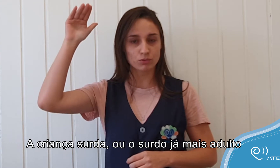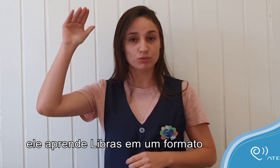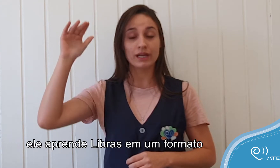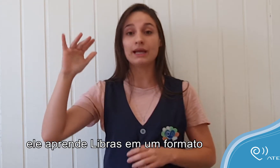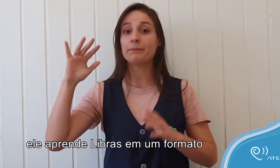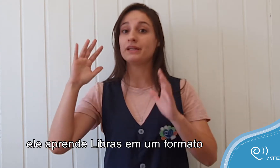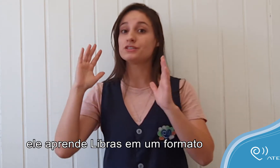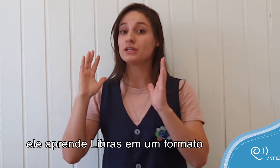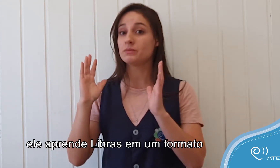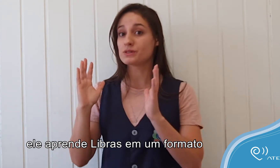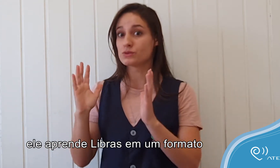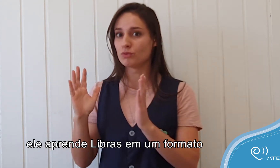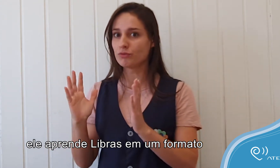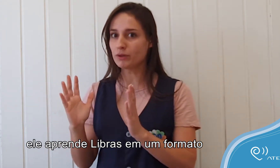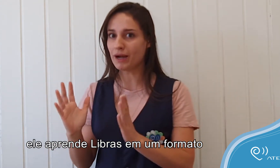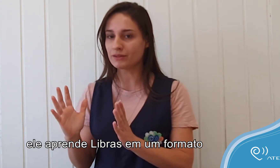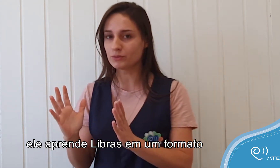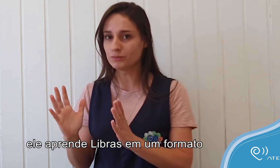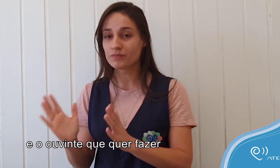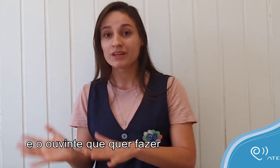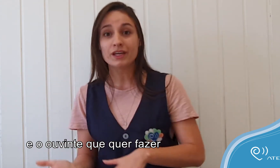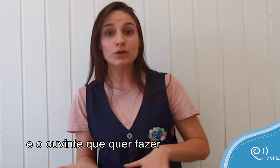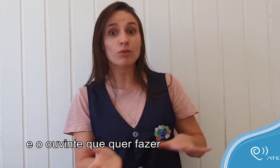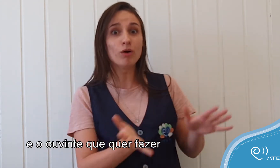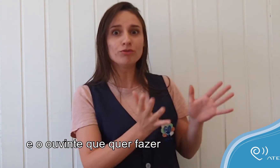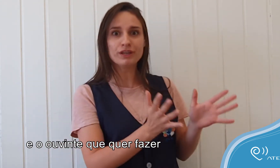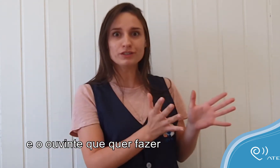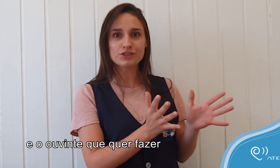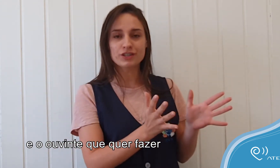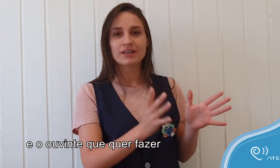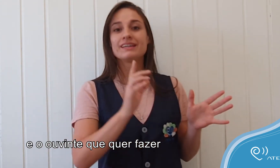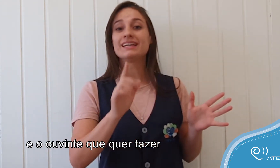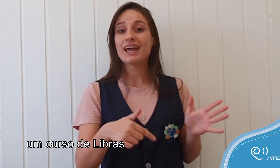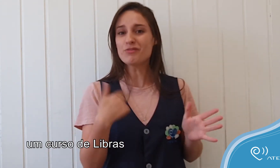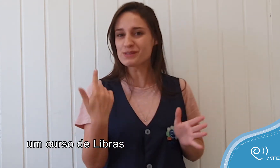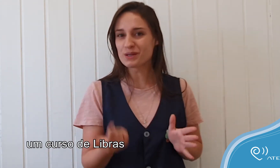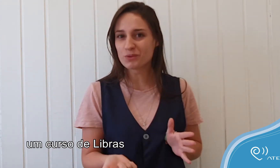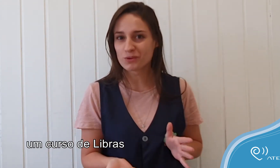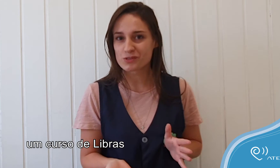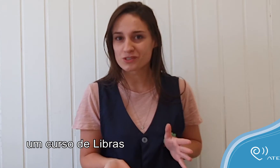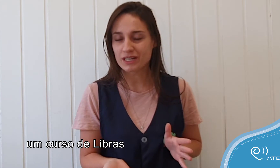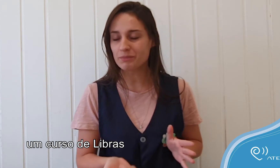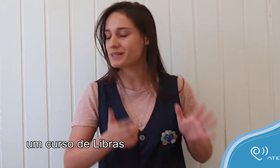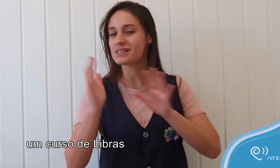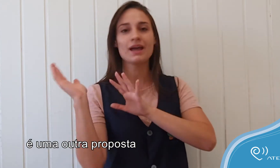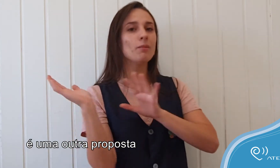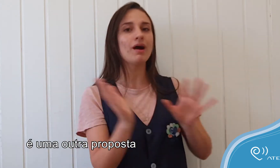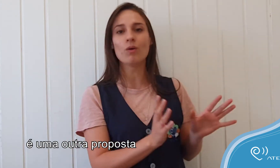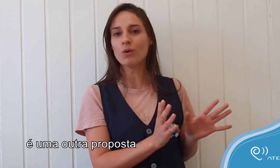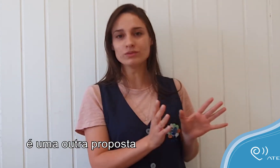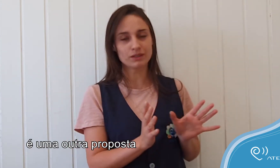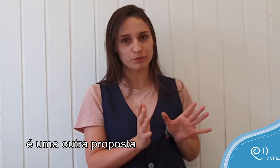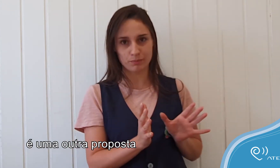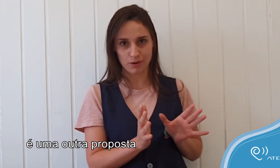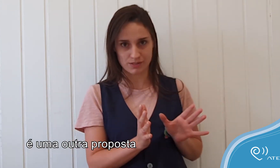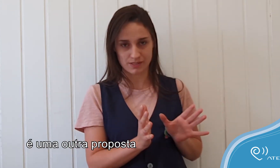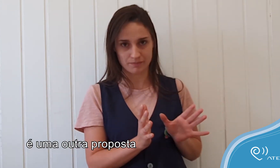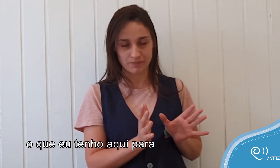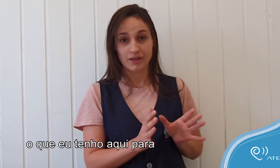ele aprende Libras num formato, e o ouvinte que quer fazer um curso de Libras é uma outra proposta. O